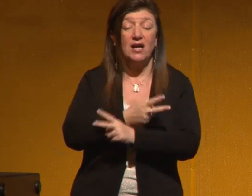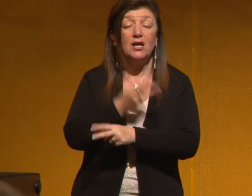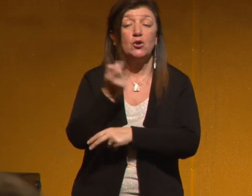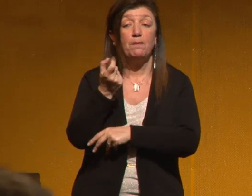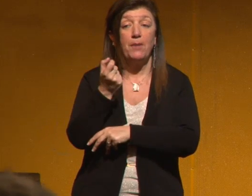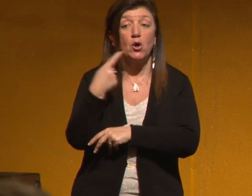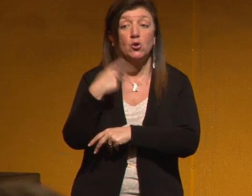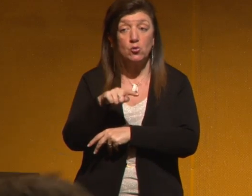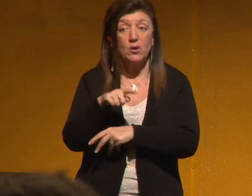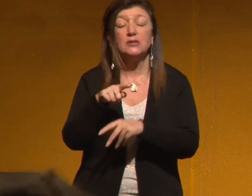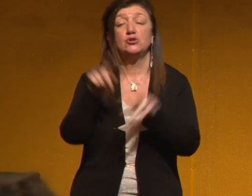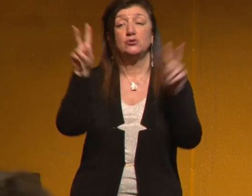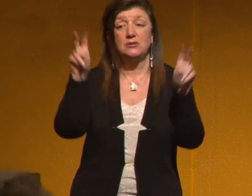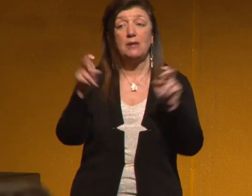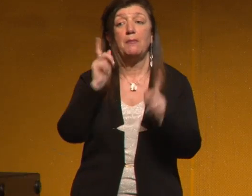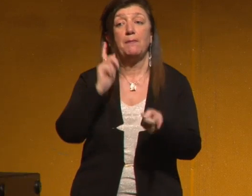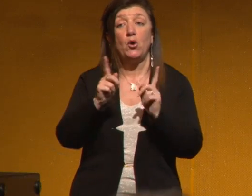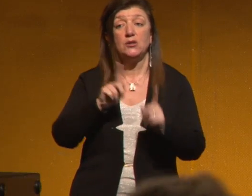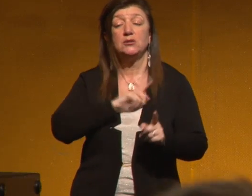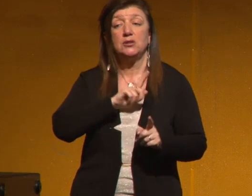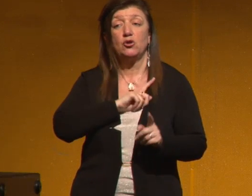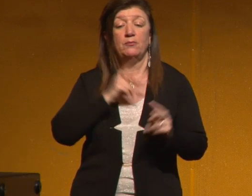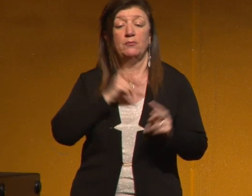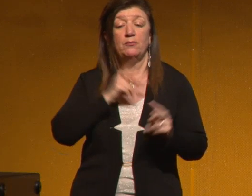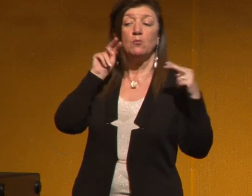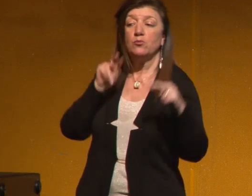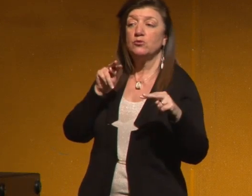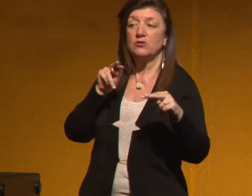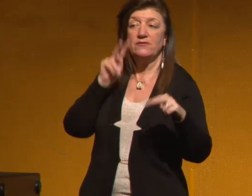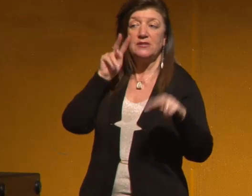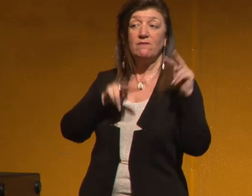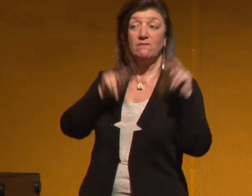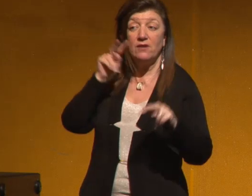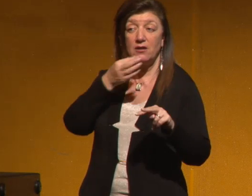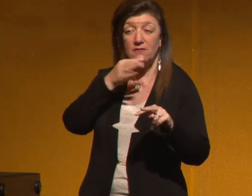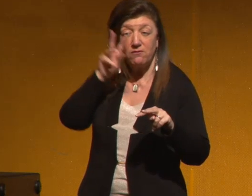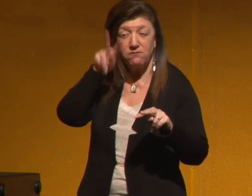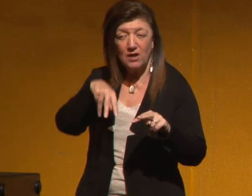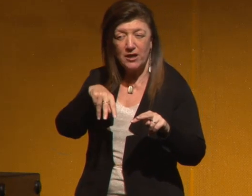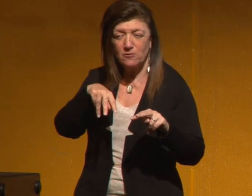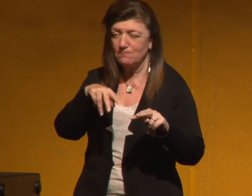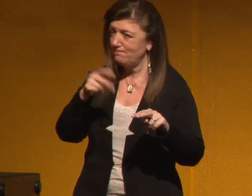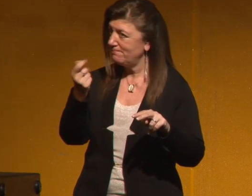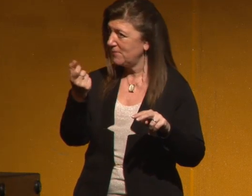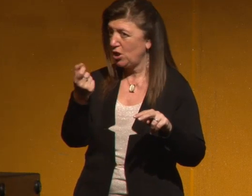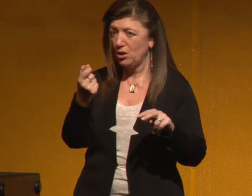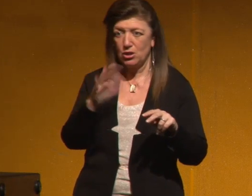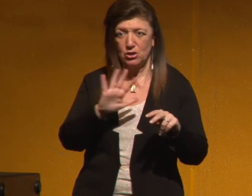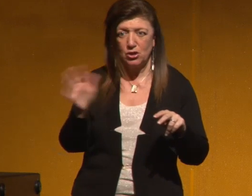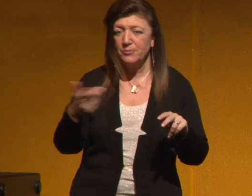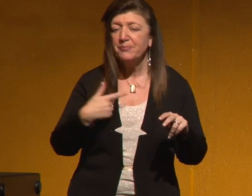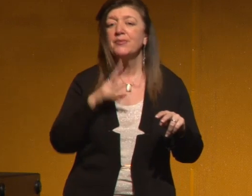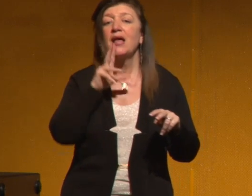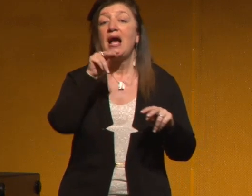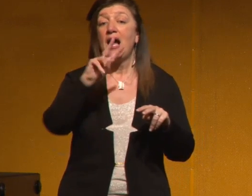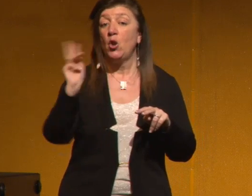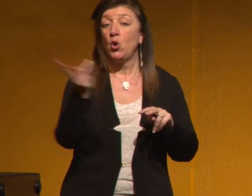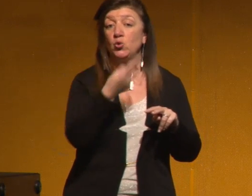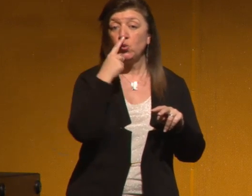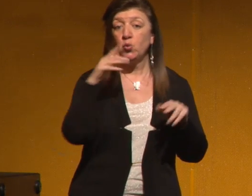politico dal mio punto di vista poco verificabili continua allora portare avanti in parallelo le due questioni il